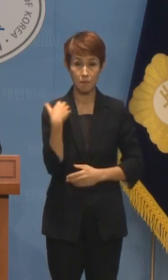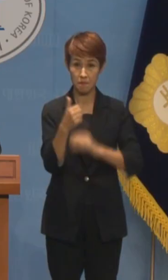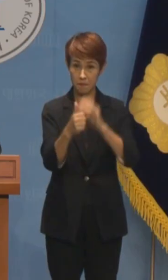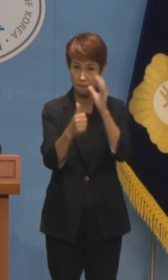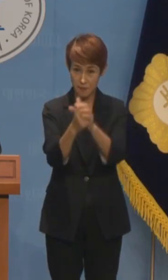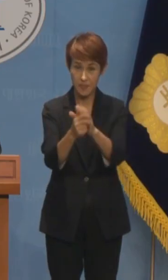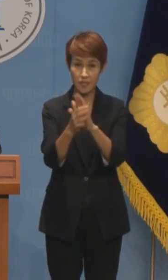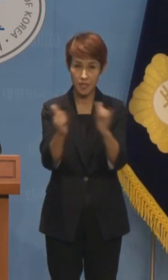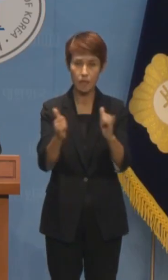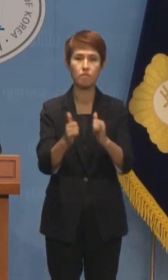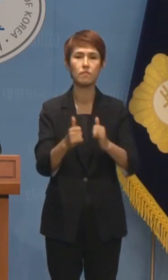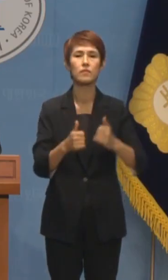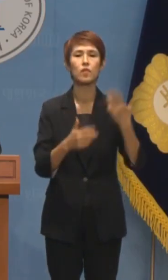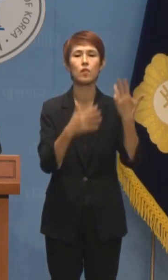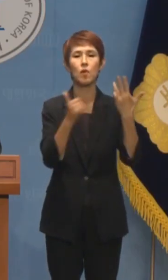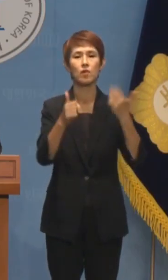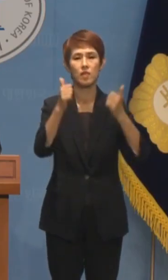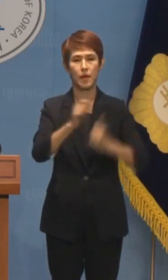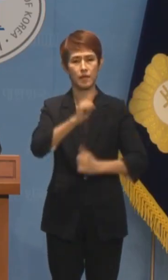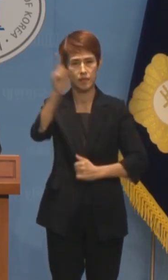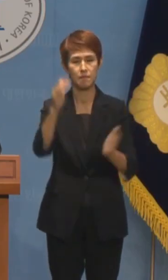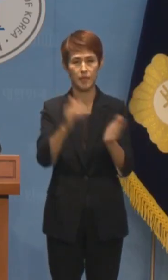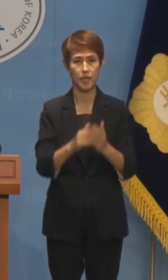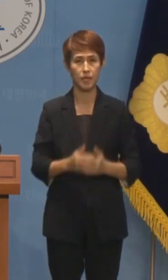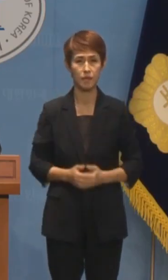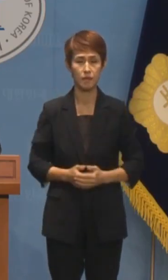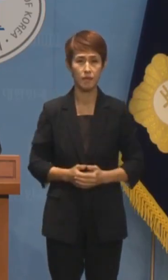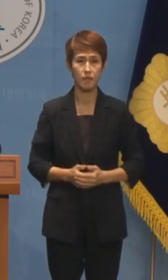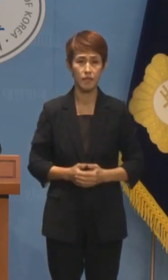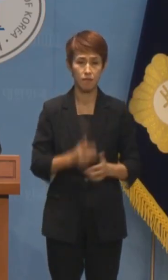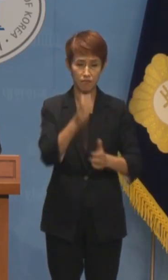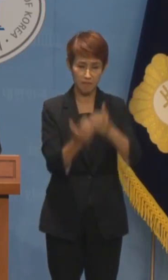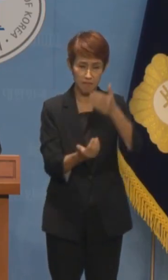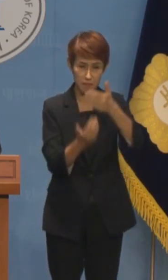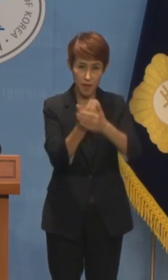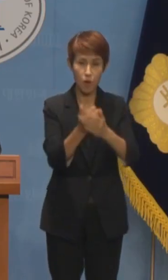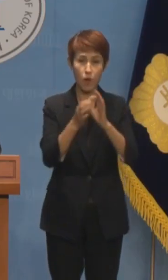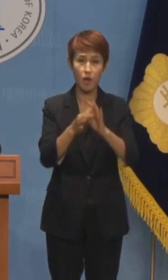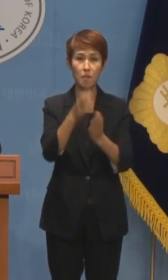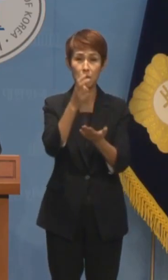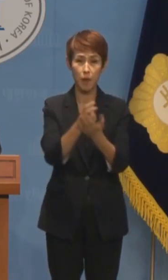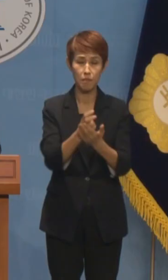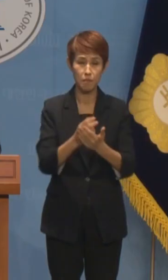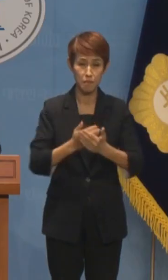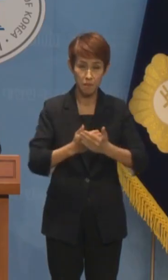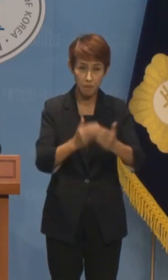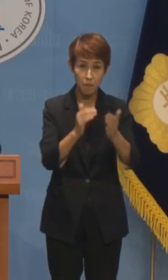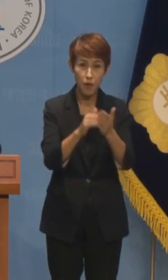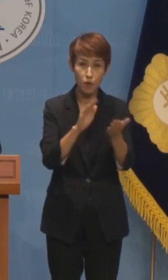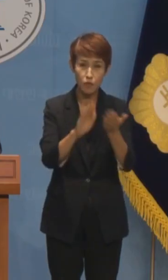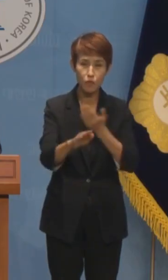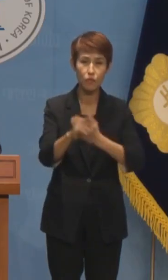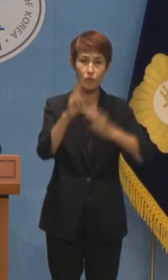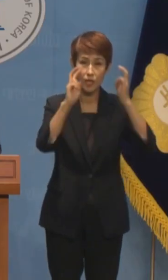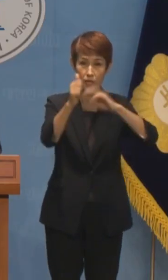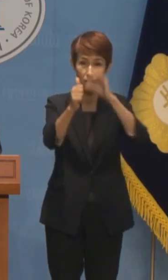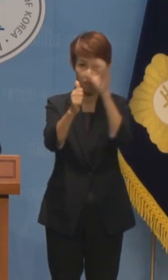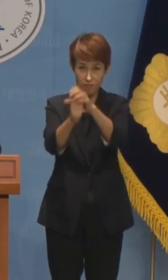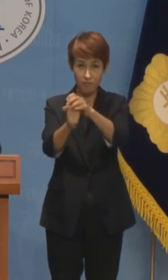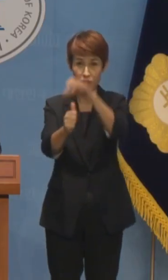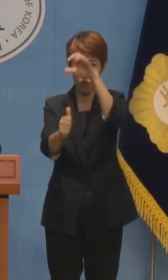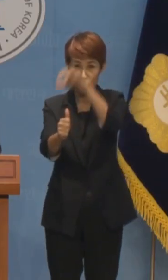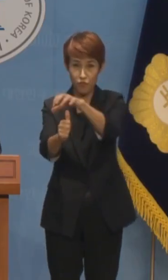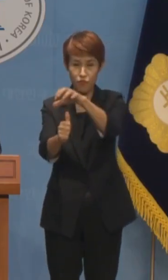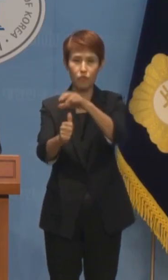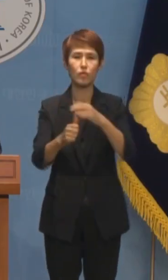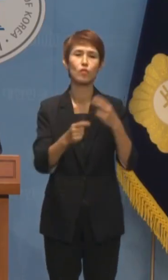재판에 넘겨졌습니다. 중대재해법 시행 이후 대표가 구속된 사례는 2번째입니다.